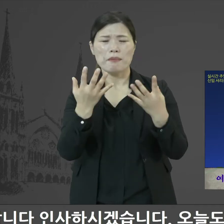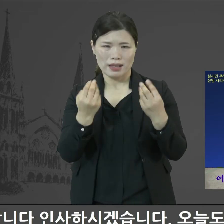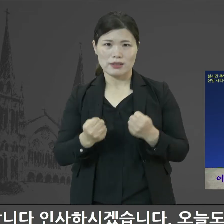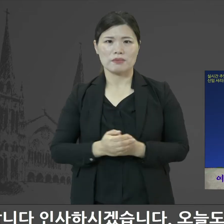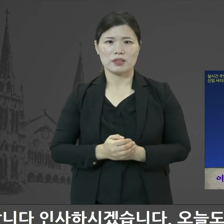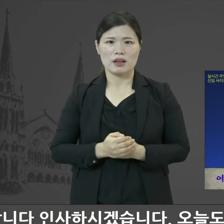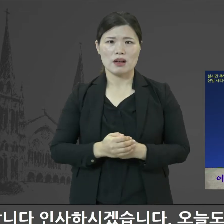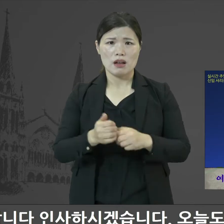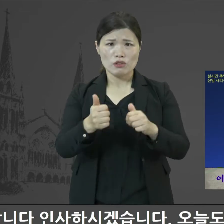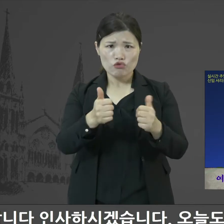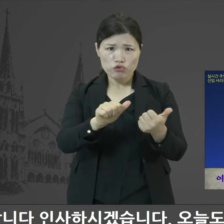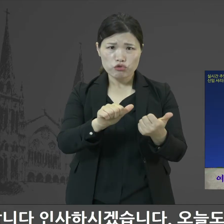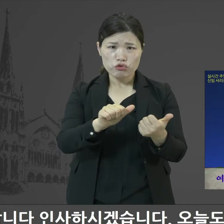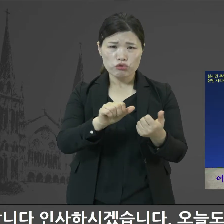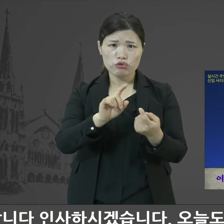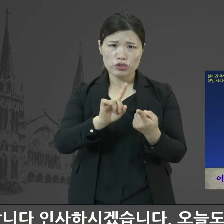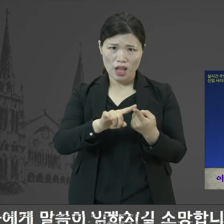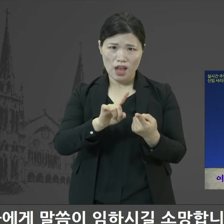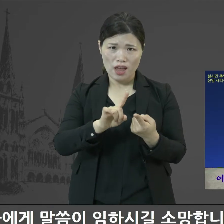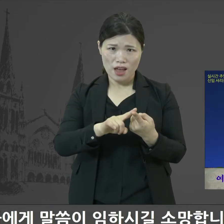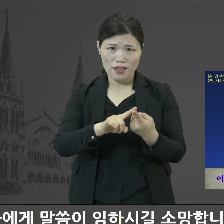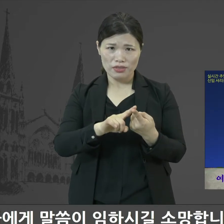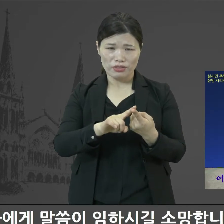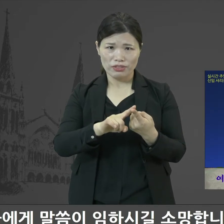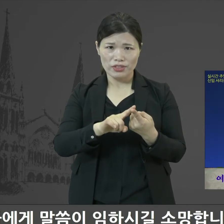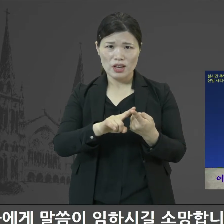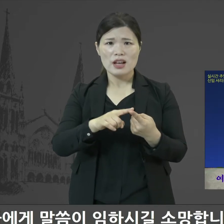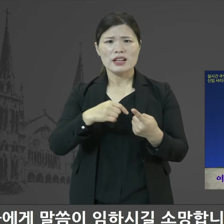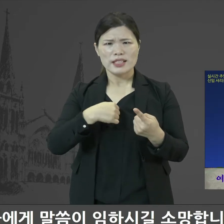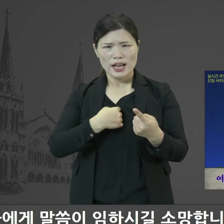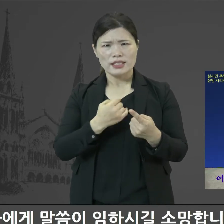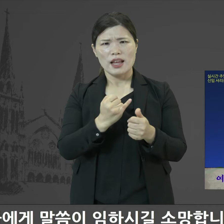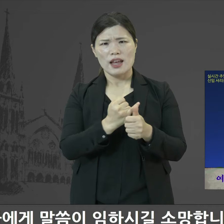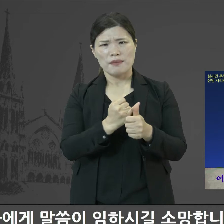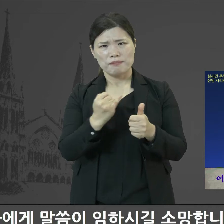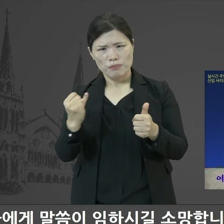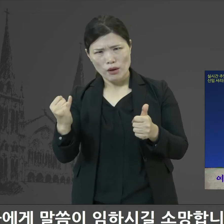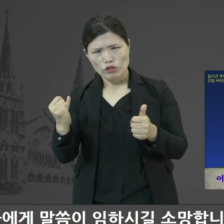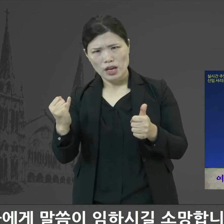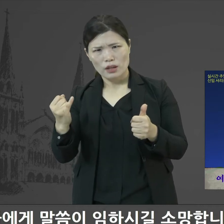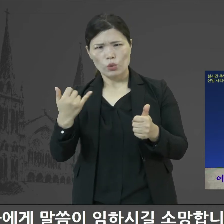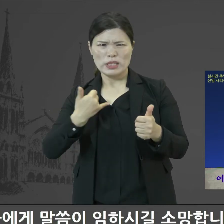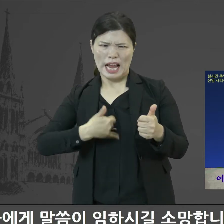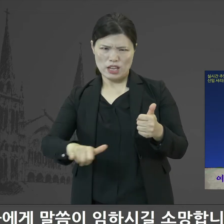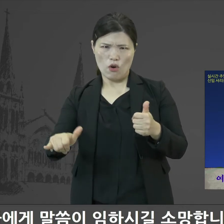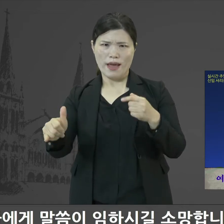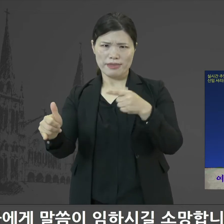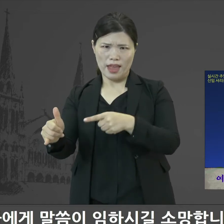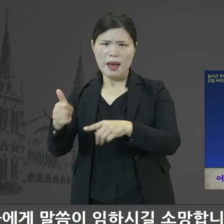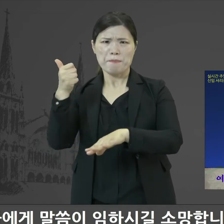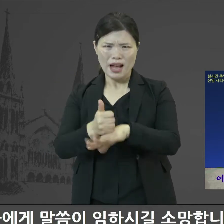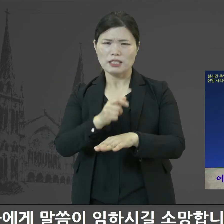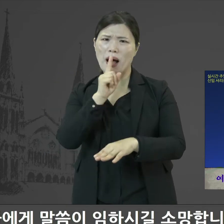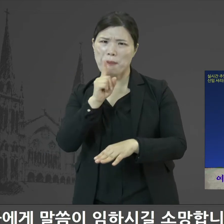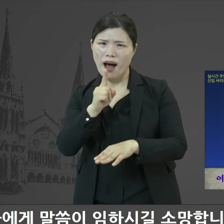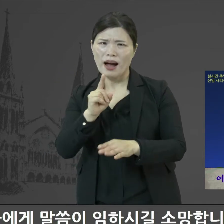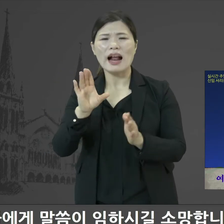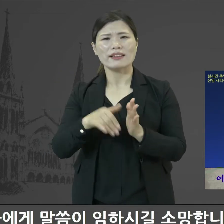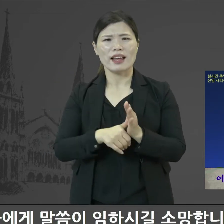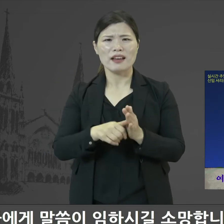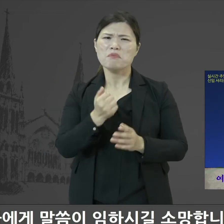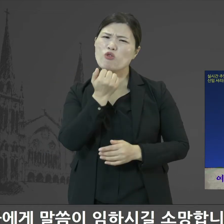앞둔 성도가 남겨질 자신의 배우자와 자녀들에게 마지막 유언을 할 때 우스갯소리를